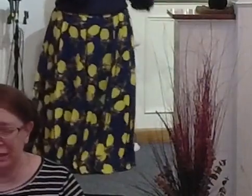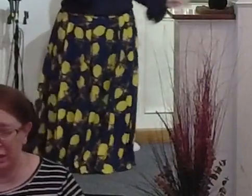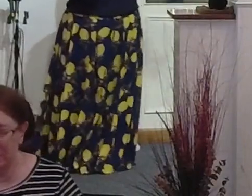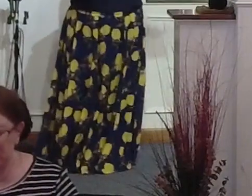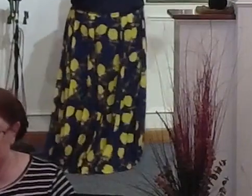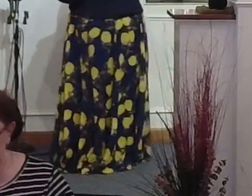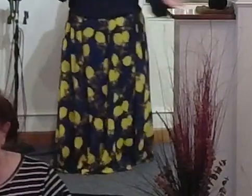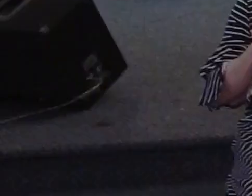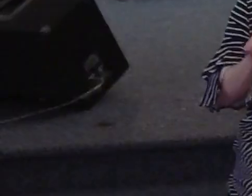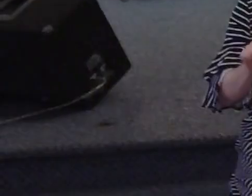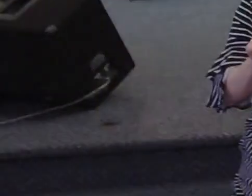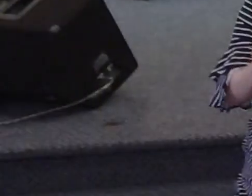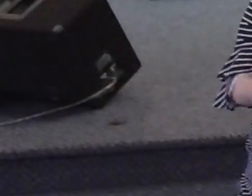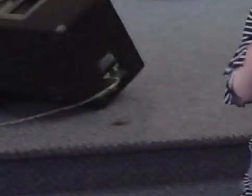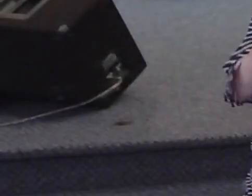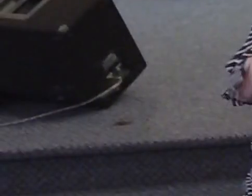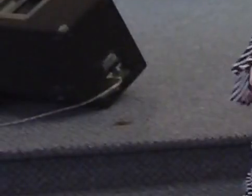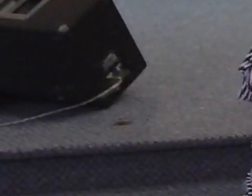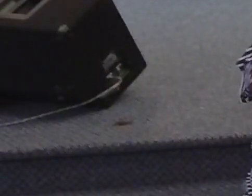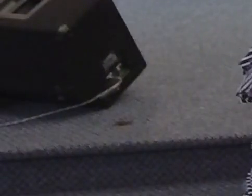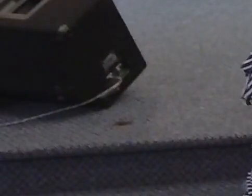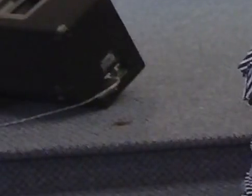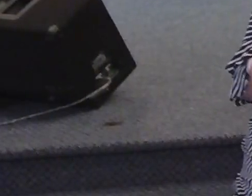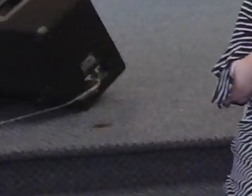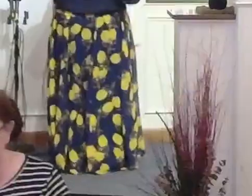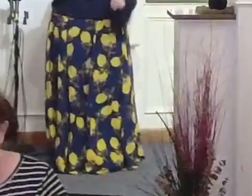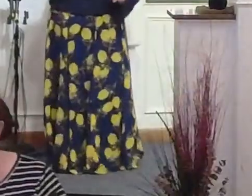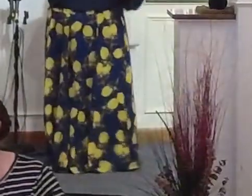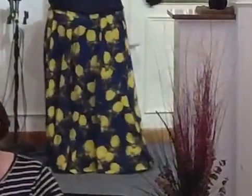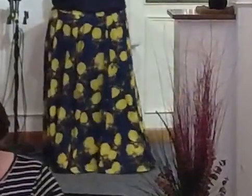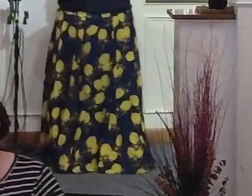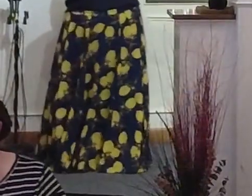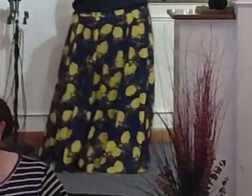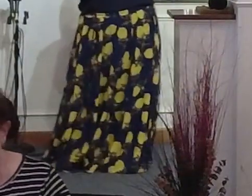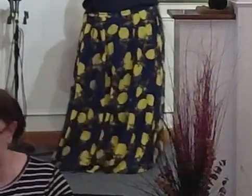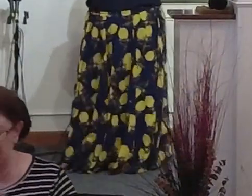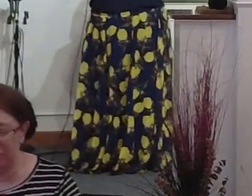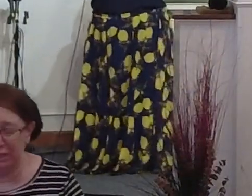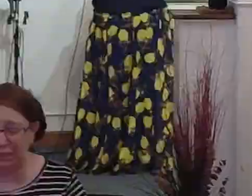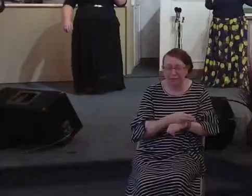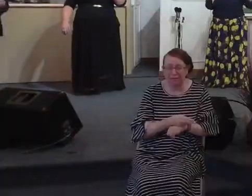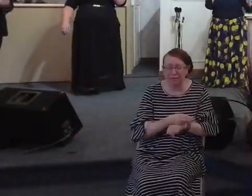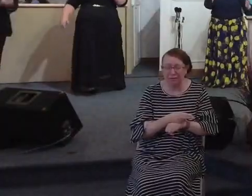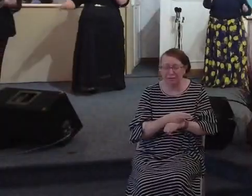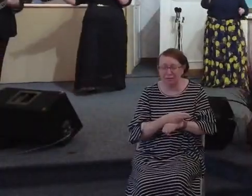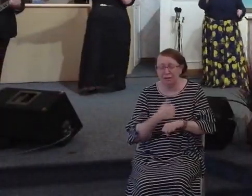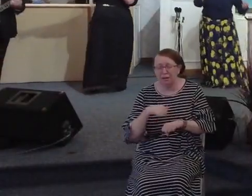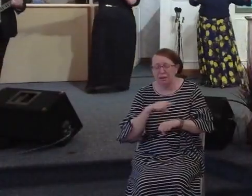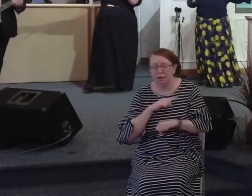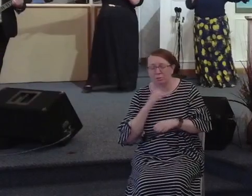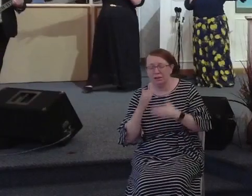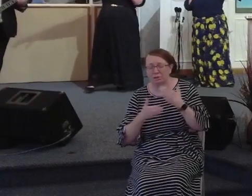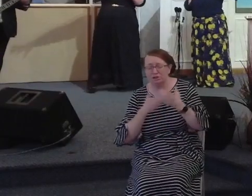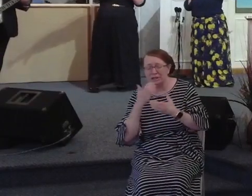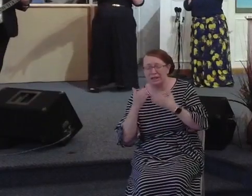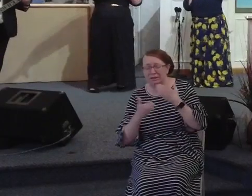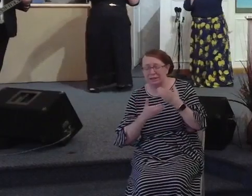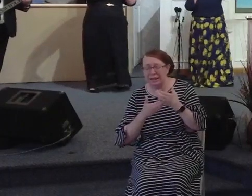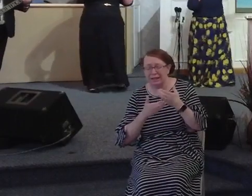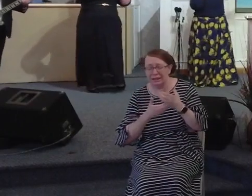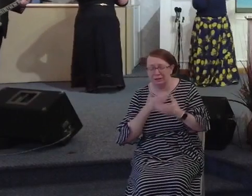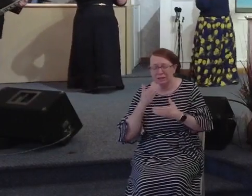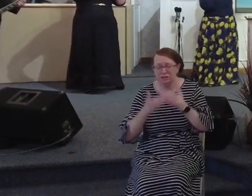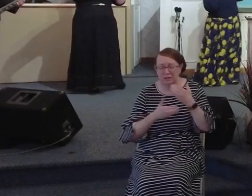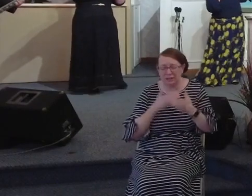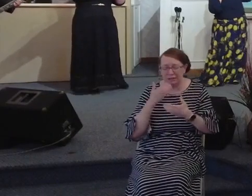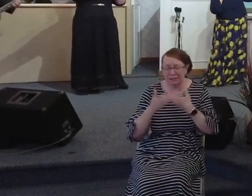Padre, acepta en santo nombre. Padre, Nueva Rivera está sana en santo nombre, Señor Jesús. Padre,